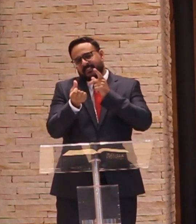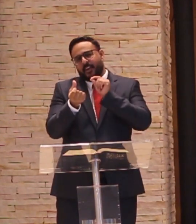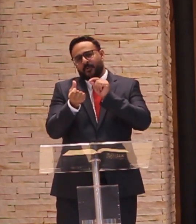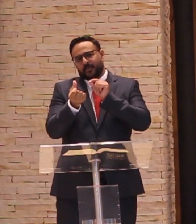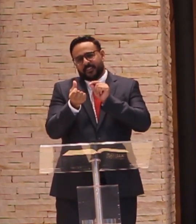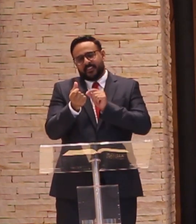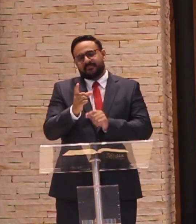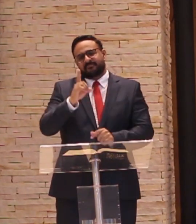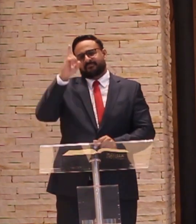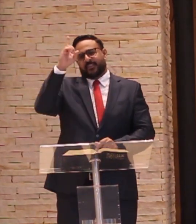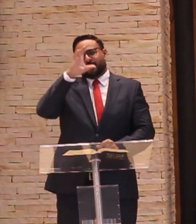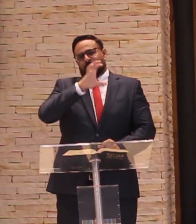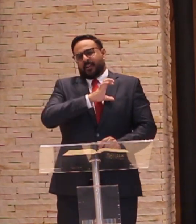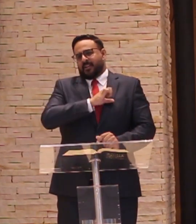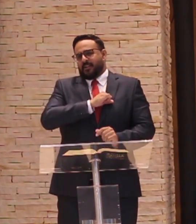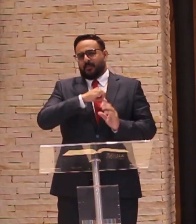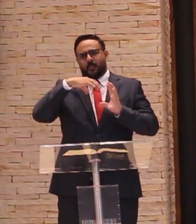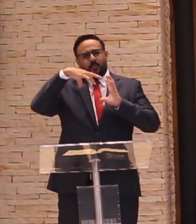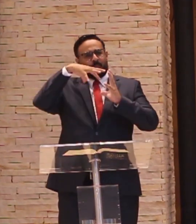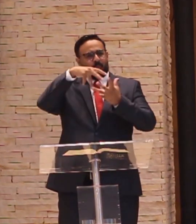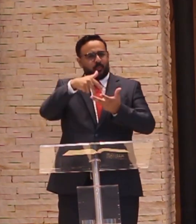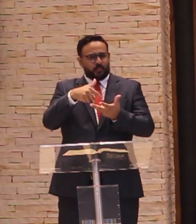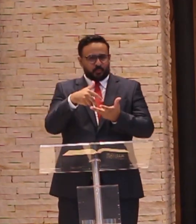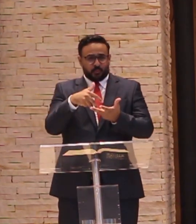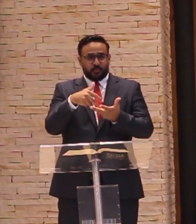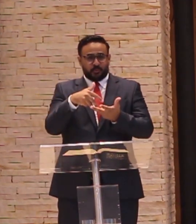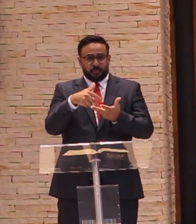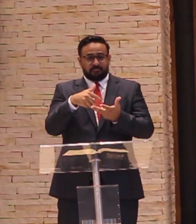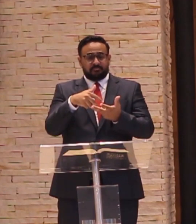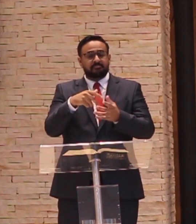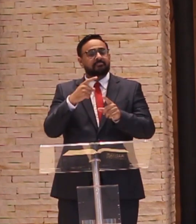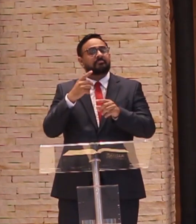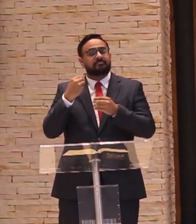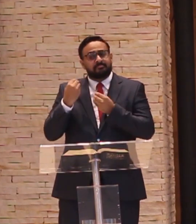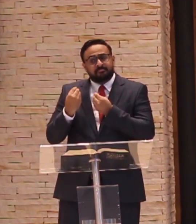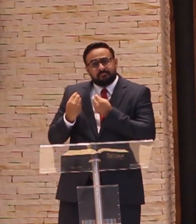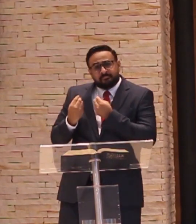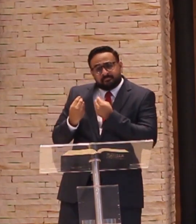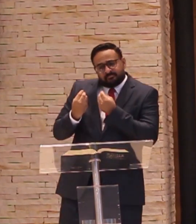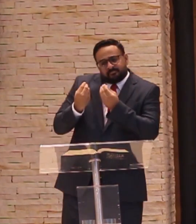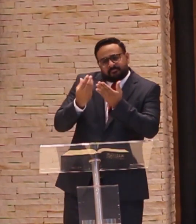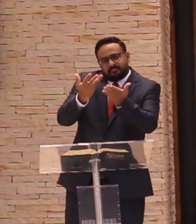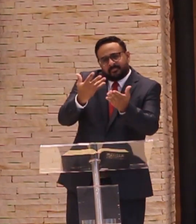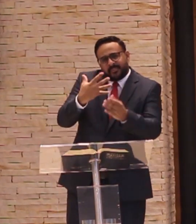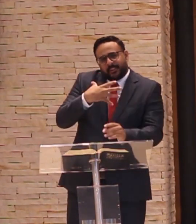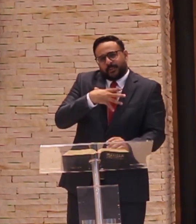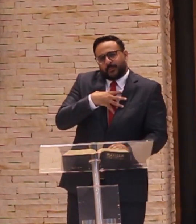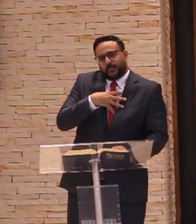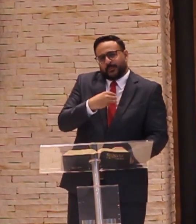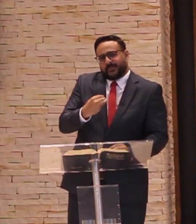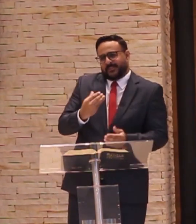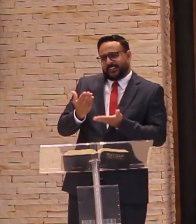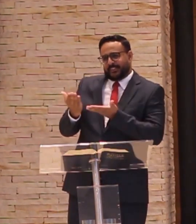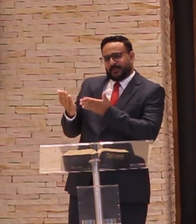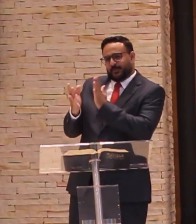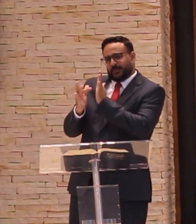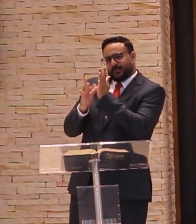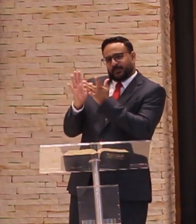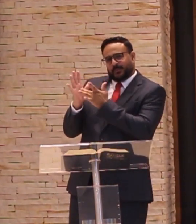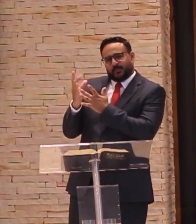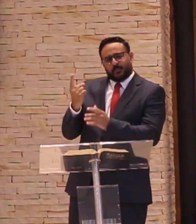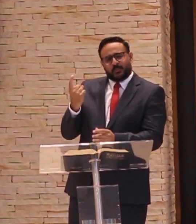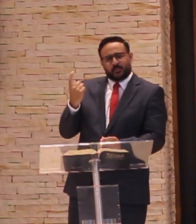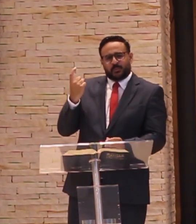capítulo 3, no verso 16, diz que Deus amou o mundo de tal maneira que deu